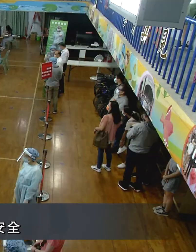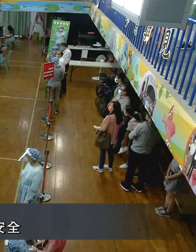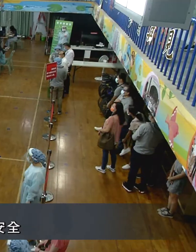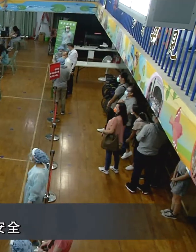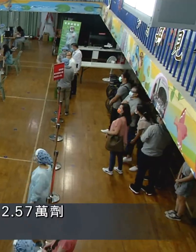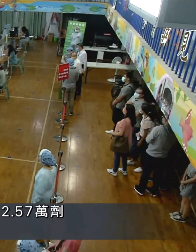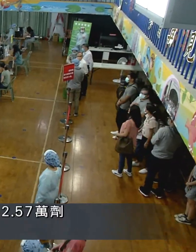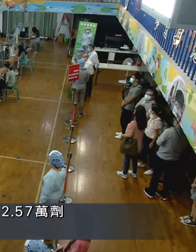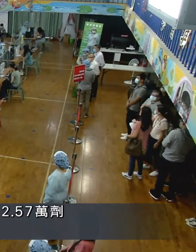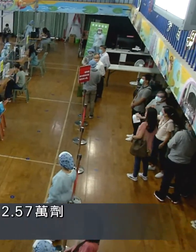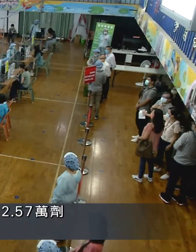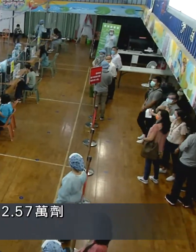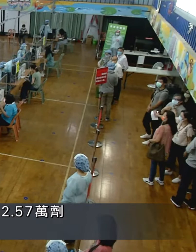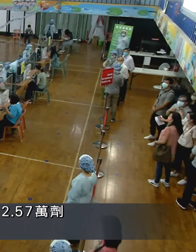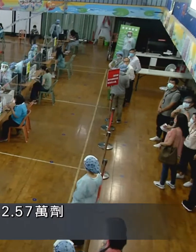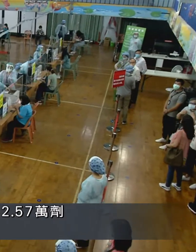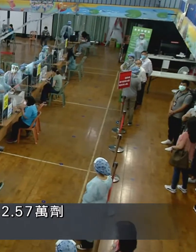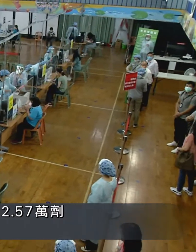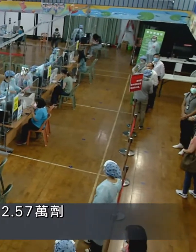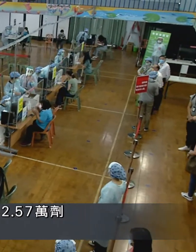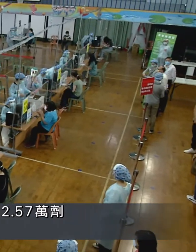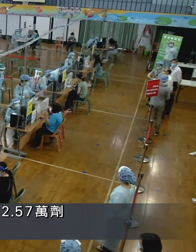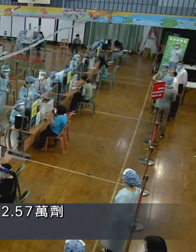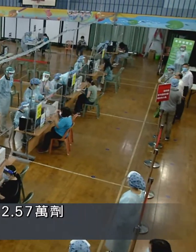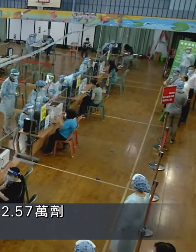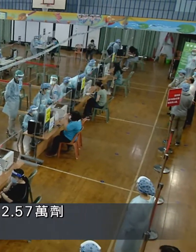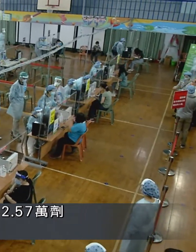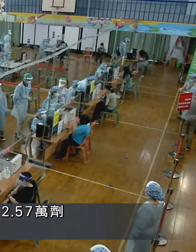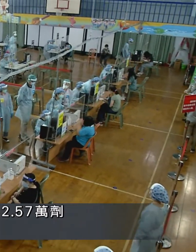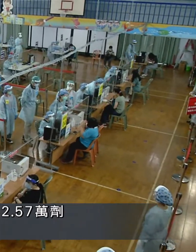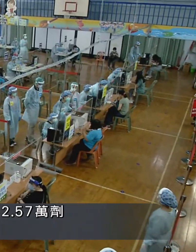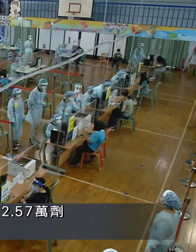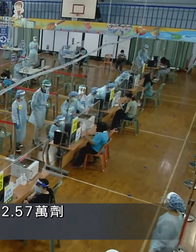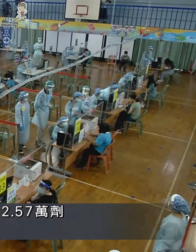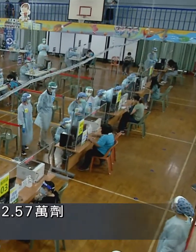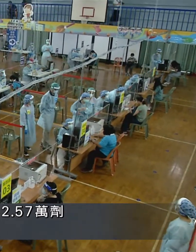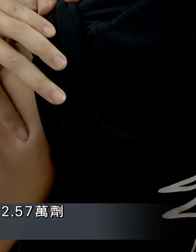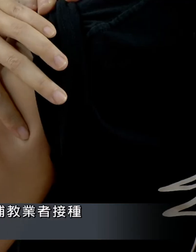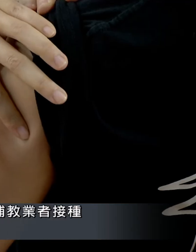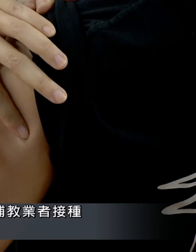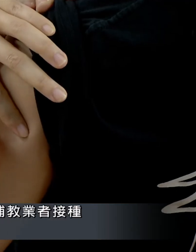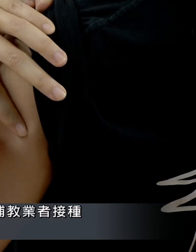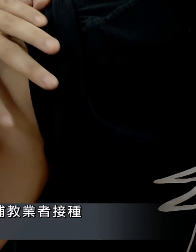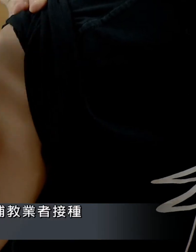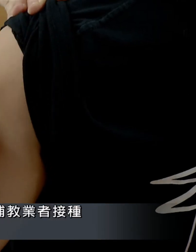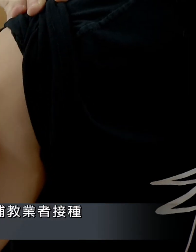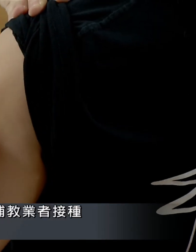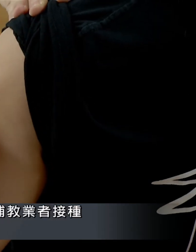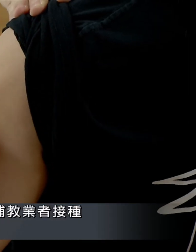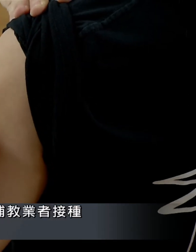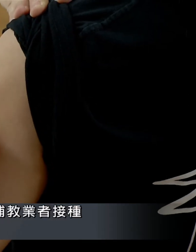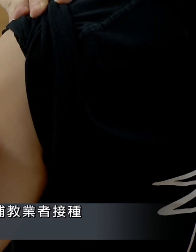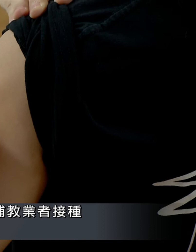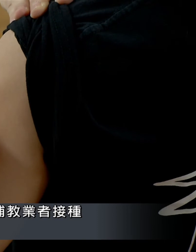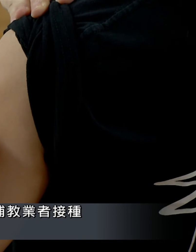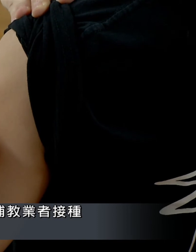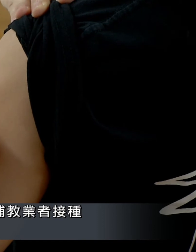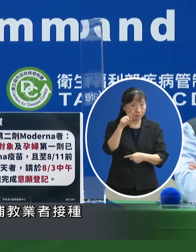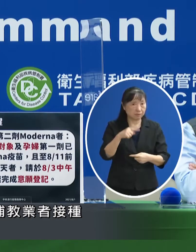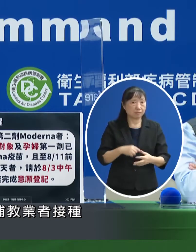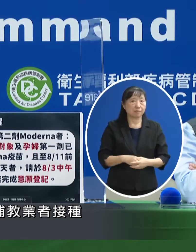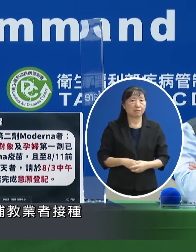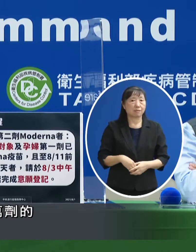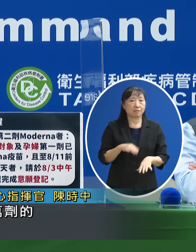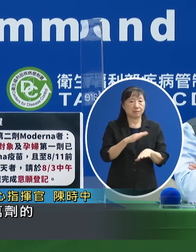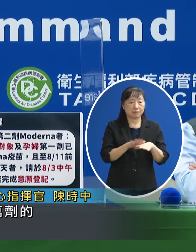全，指挥中心将再配送52.57万剂 AZ 疫苗给地方政府，提供国高中教师及补教业者接种。